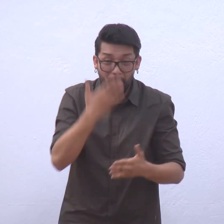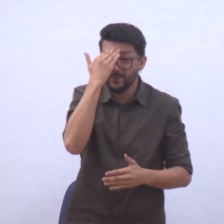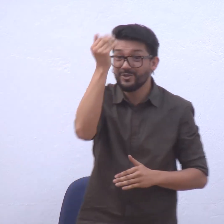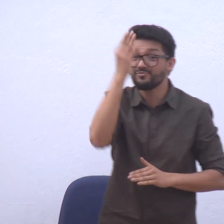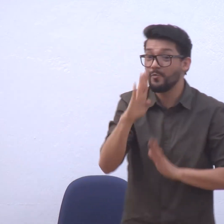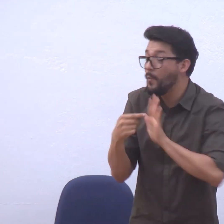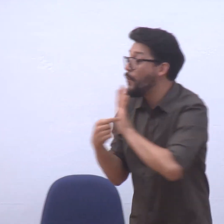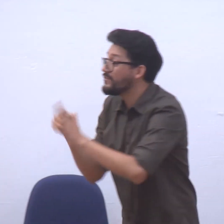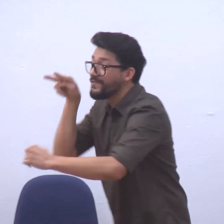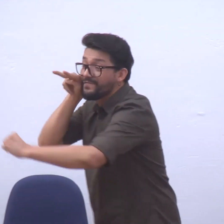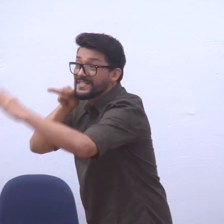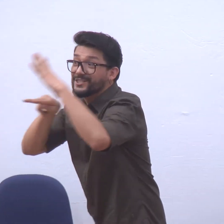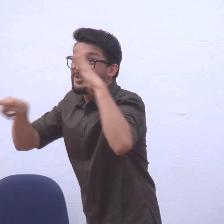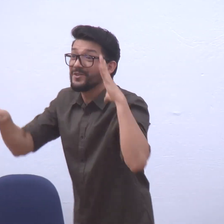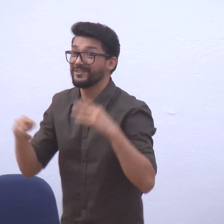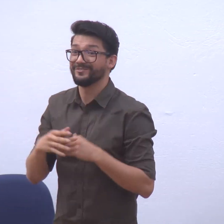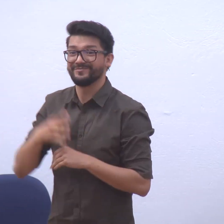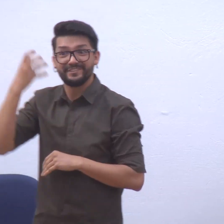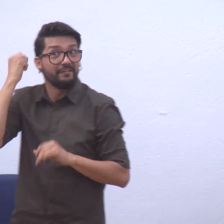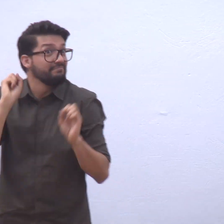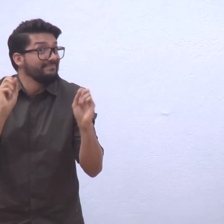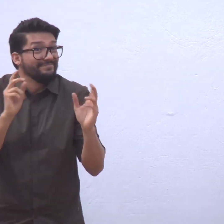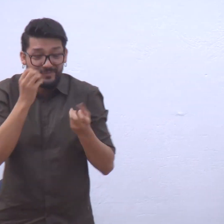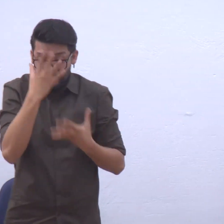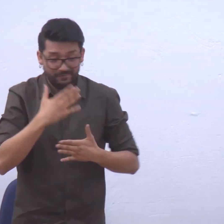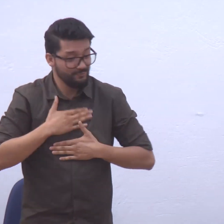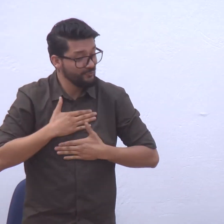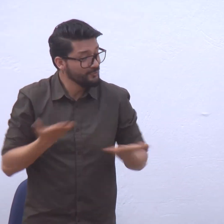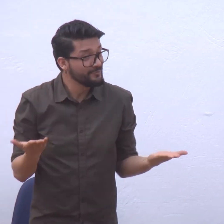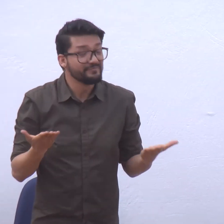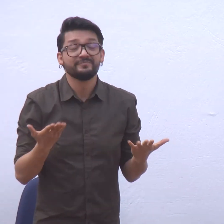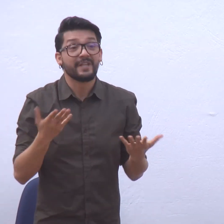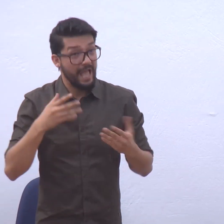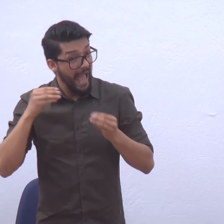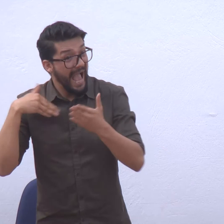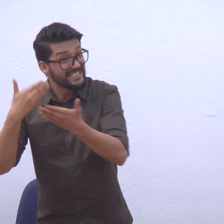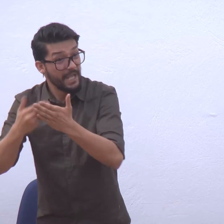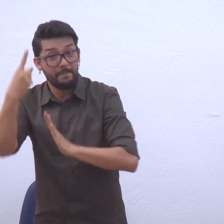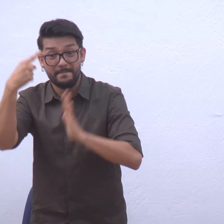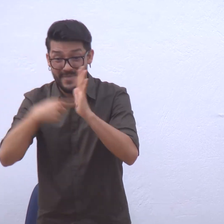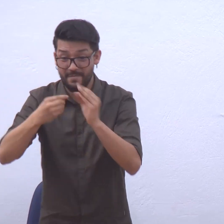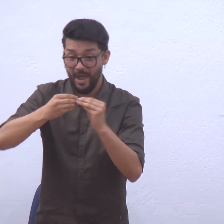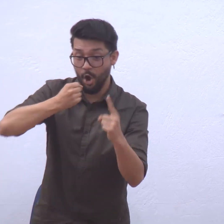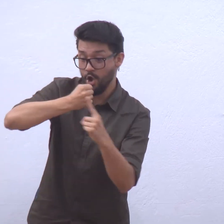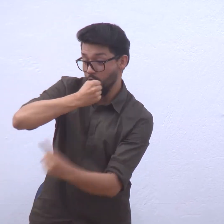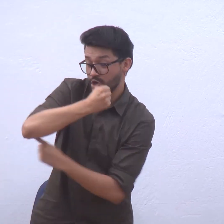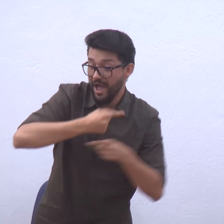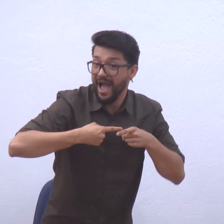Ezequiel simplemente obedece y Dios le está mostrando esta visión. Dice, ok, camino los 1000 codos.